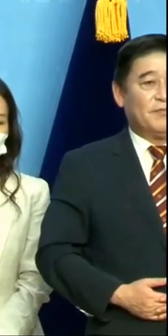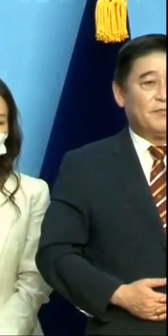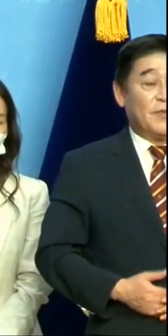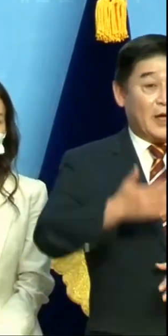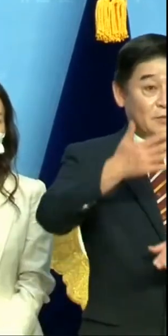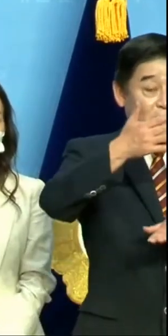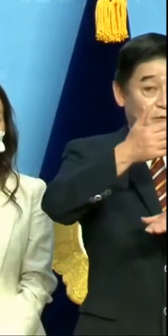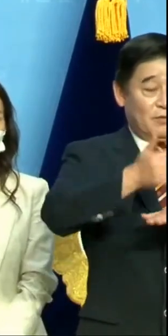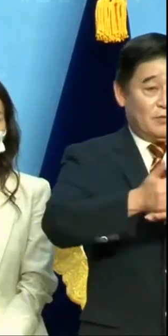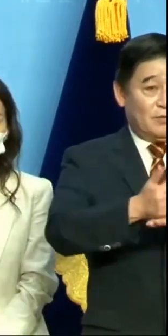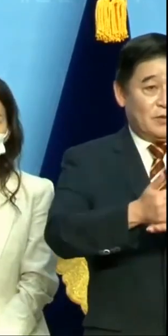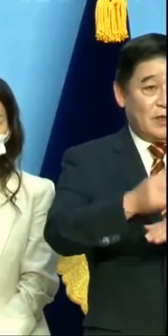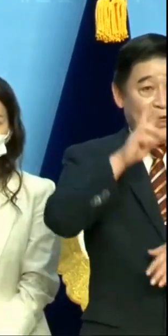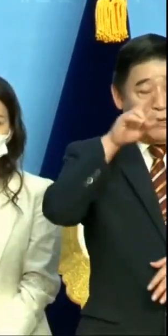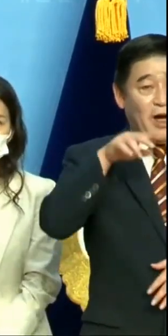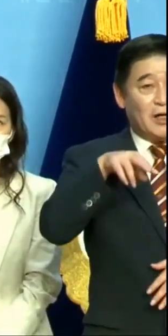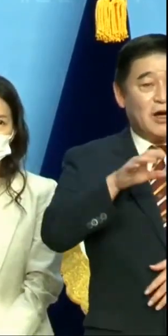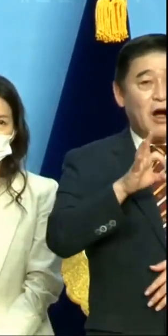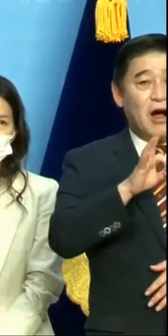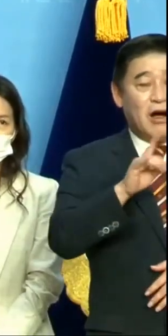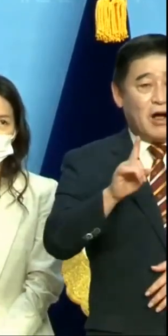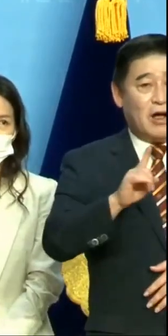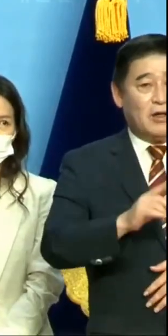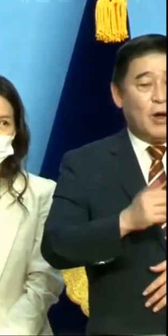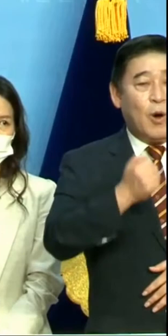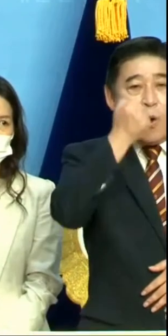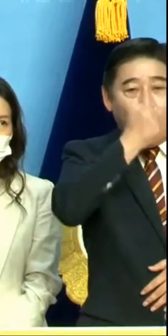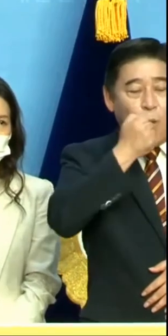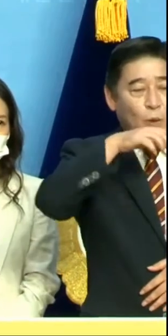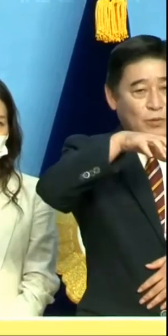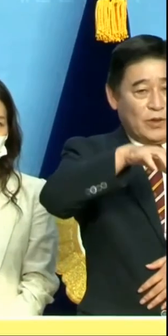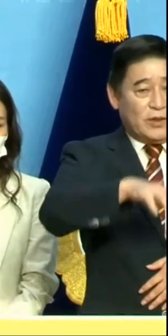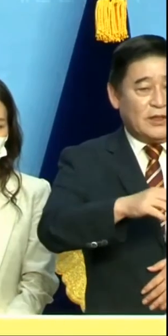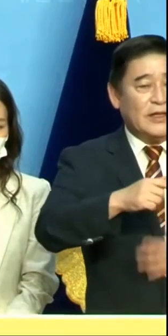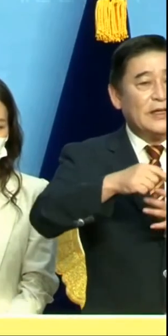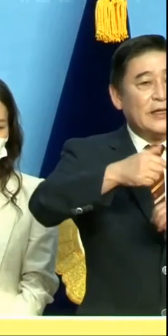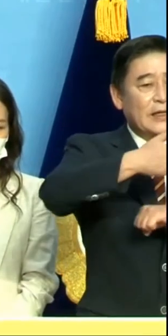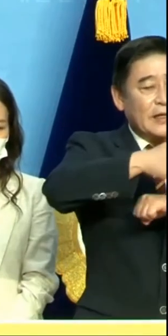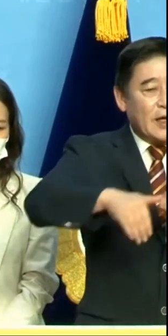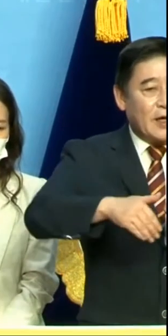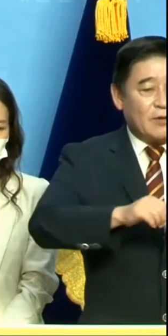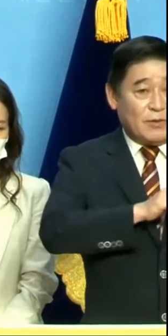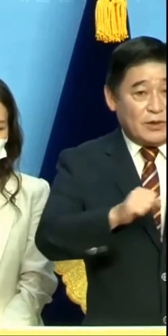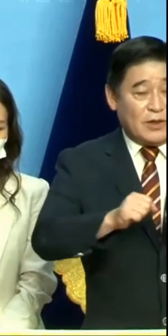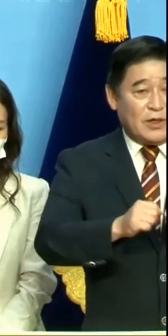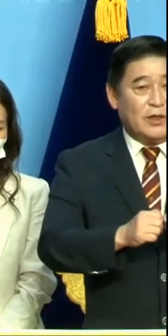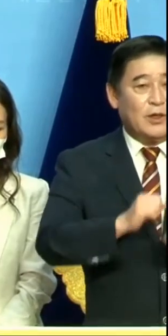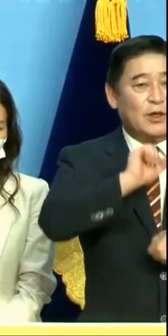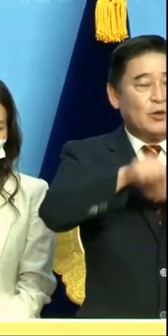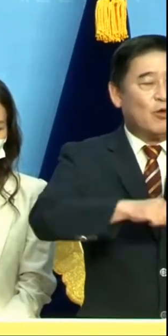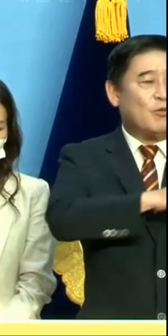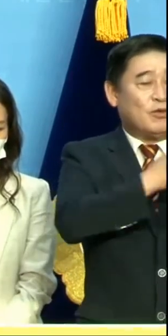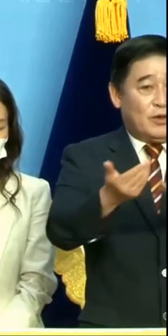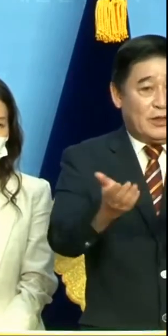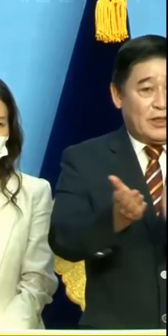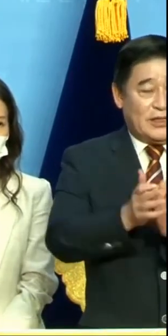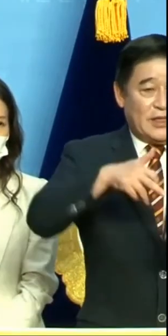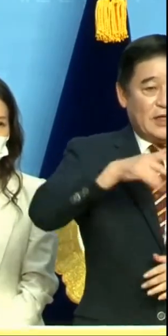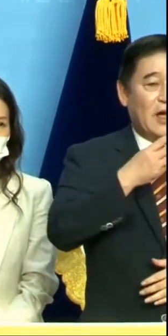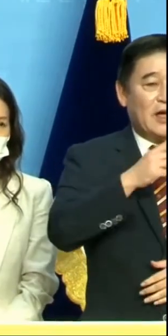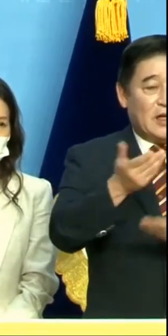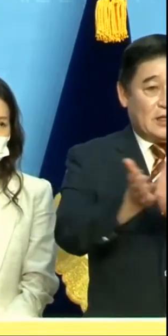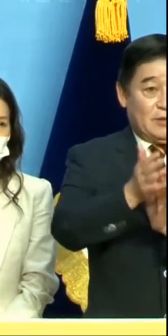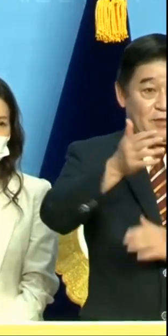4 끝으로 박정아 곰 보금자리 프로젝트 활동과 신 좋은 동물권 단체 카라 단체